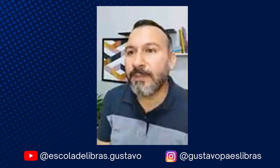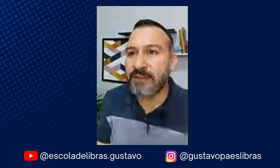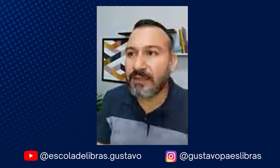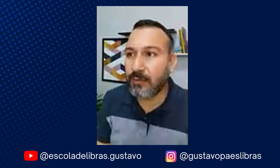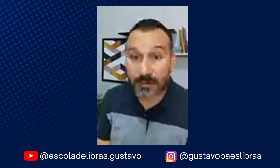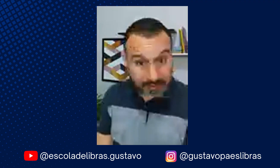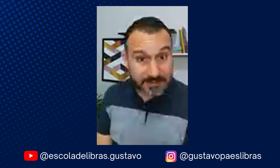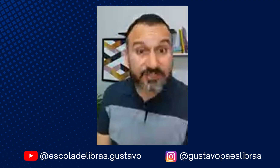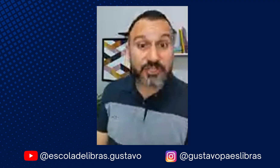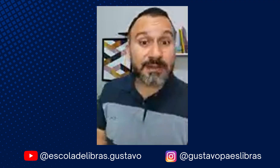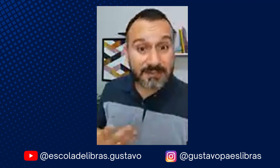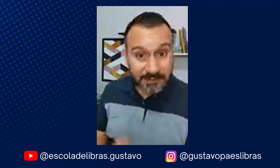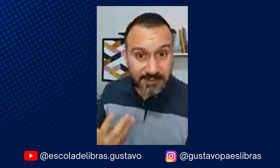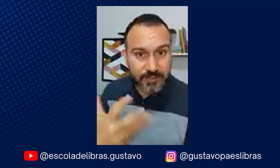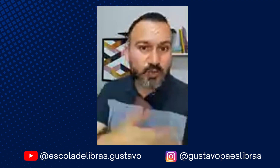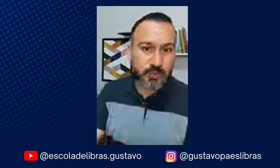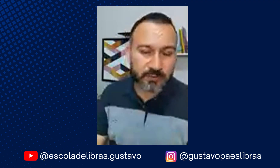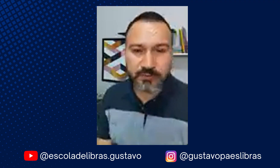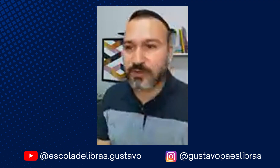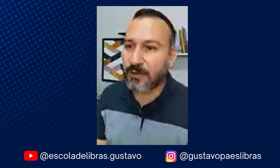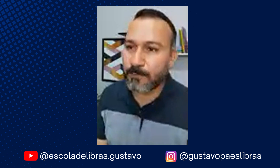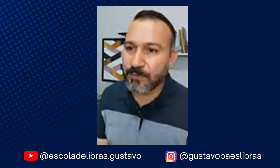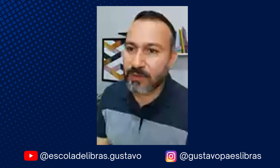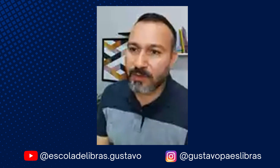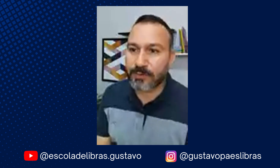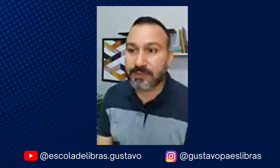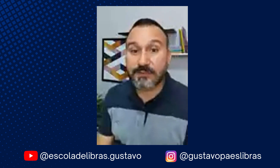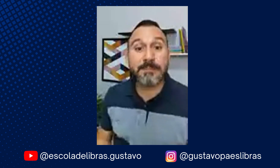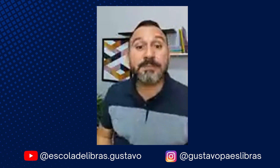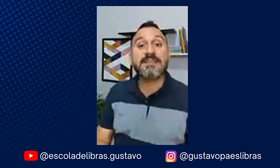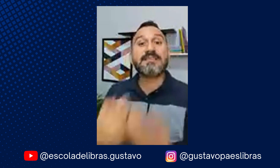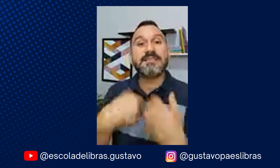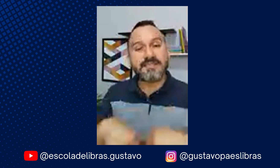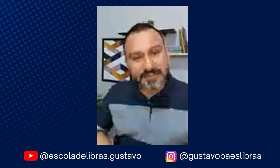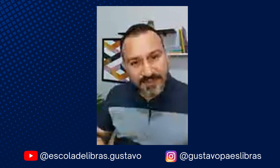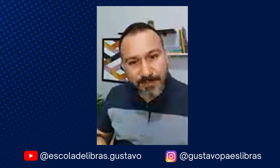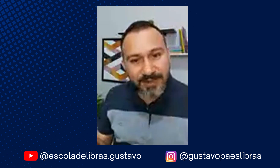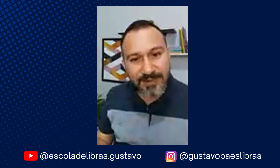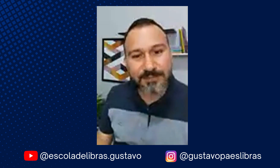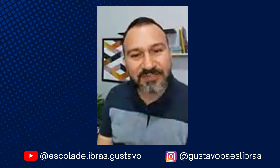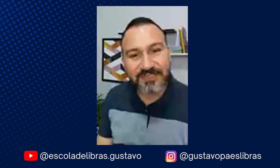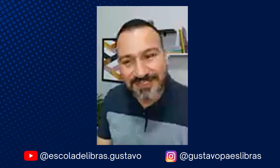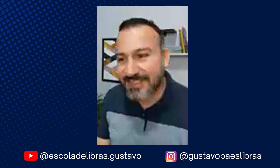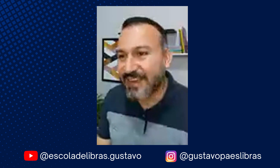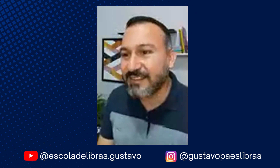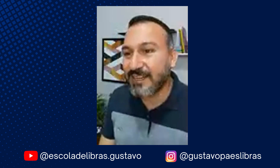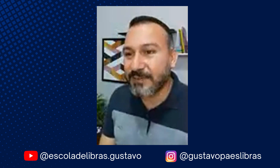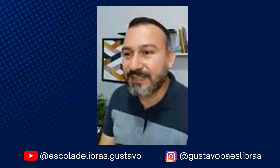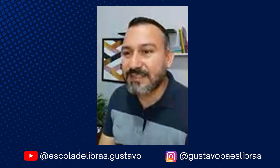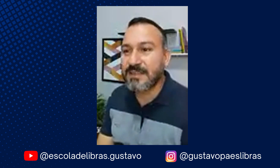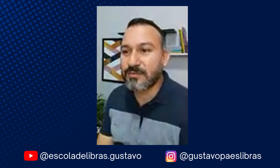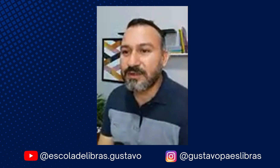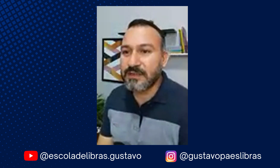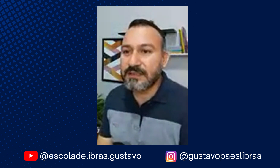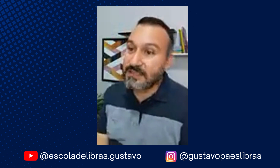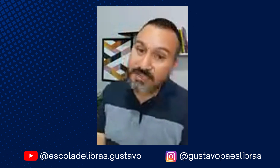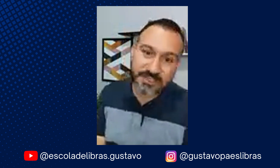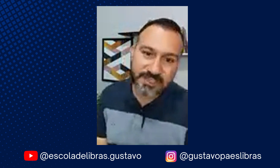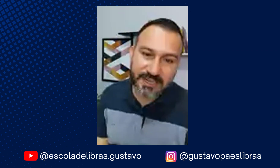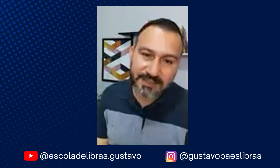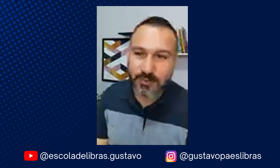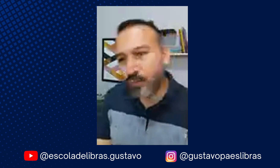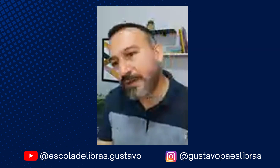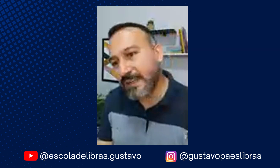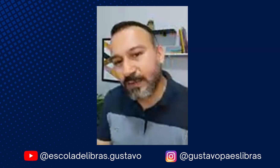é um trabalho mental que exige bastante do profissional. Portanto, ele precisa estar bem para fazer a interpretação,